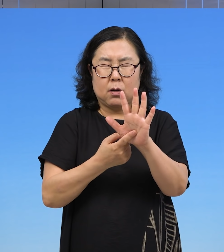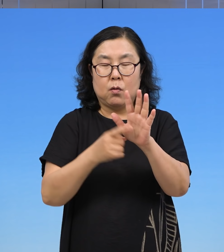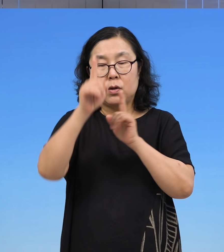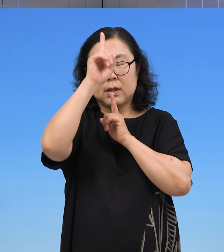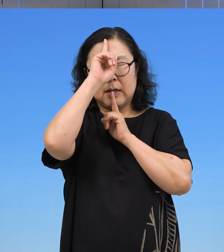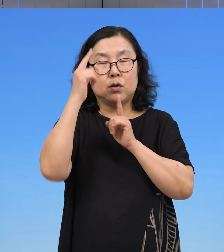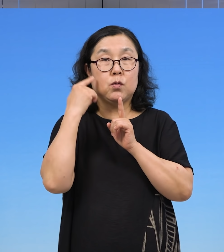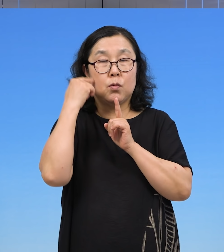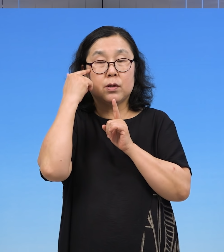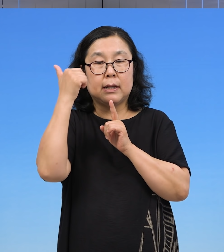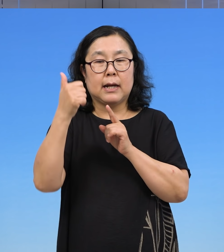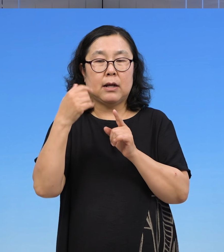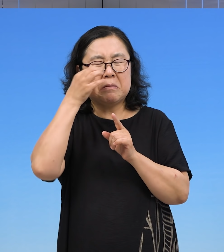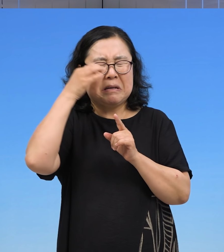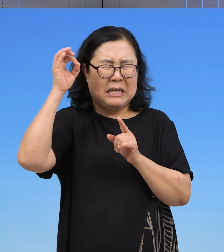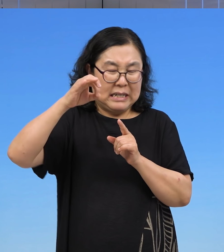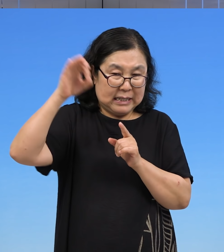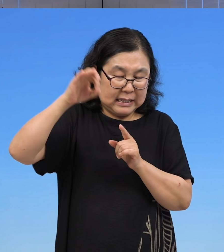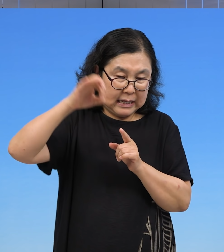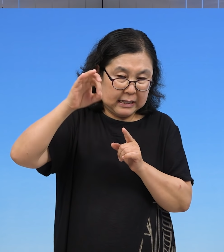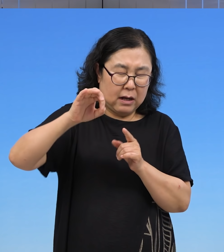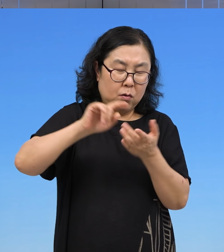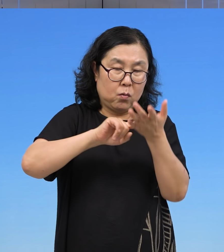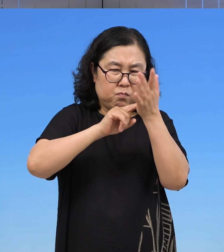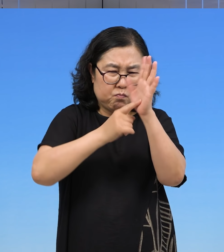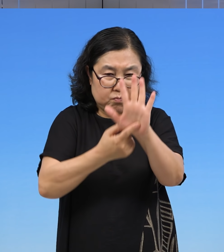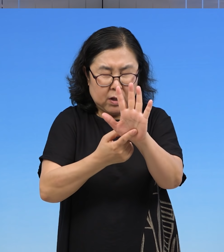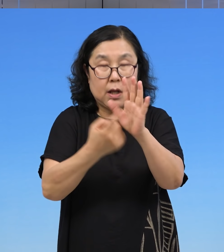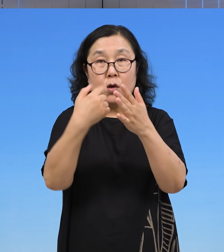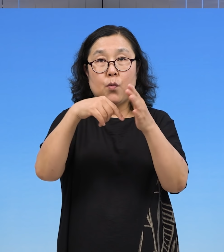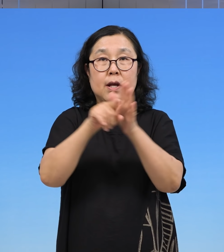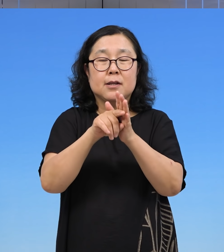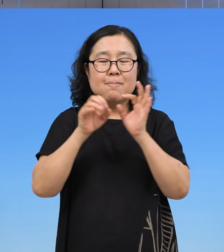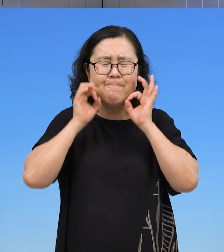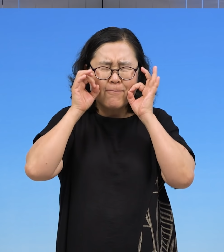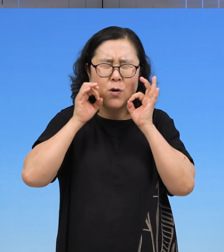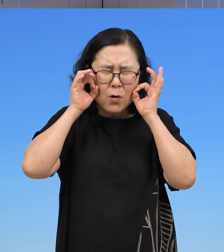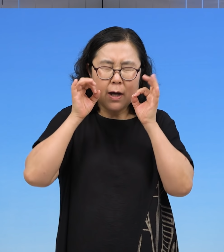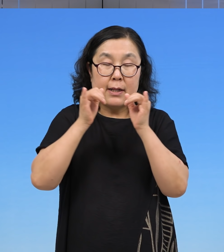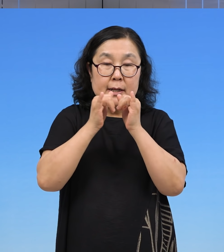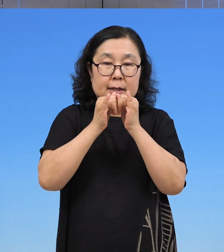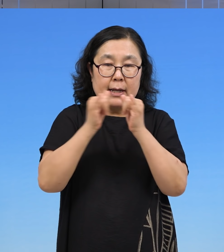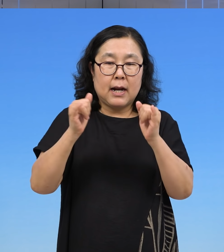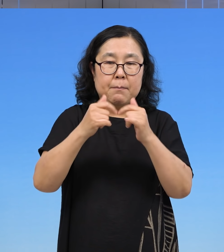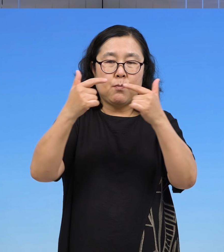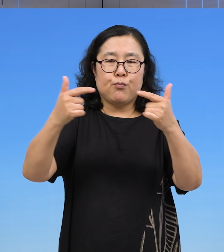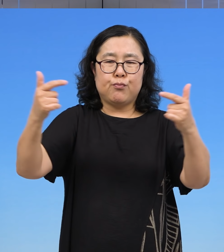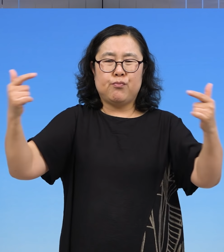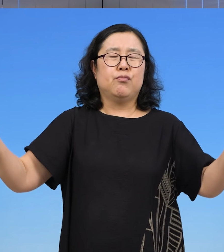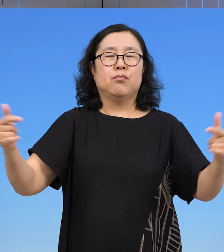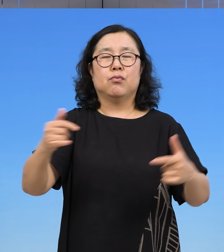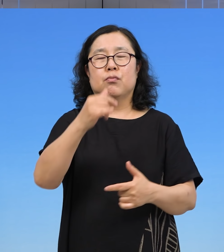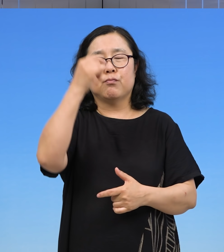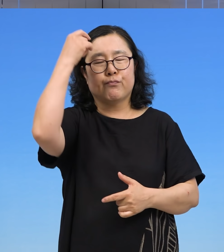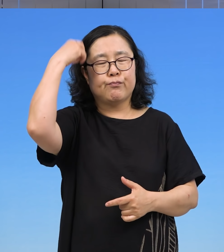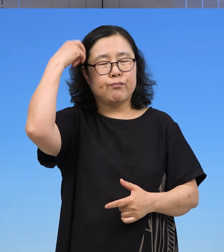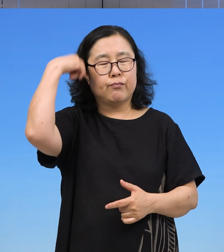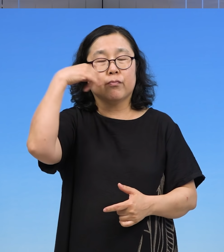목사가 얼마나 보잘것없는 인간인지를 증명해내려고 안간힘을 쓰는 분이 점점 많아지는 걸 느끼고 있습니다